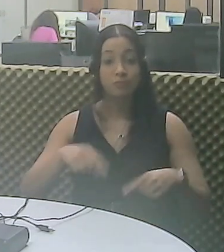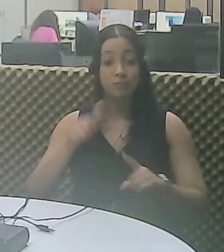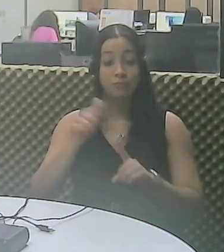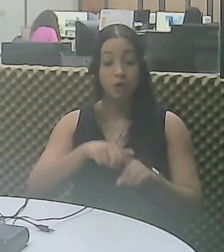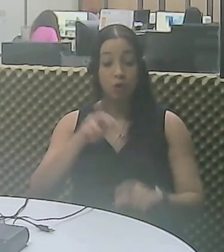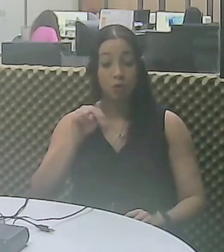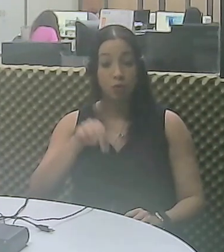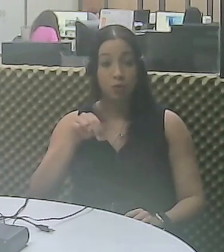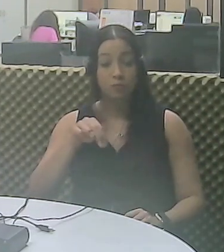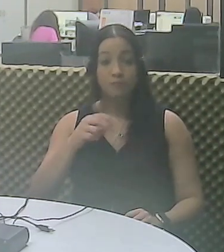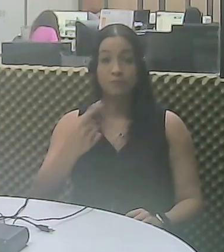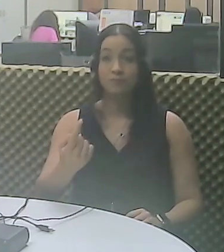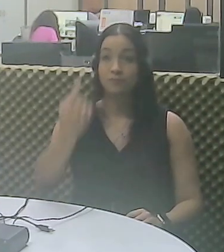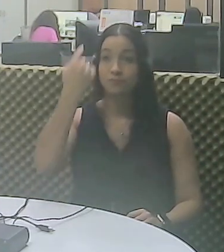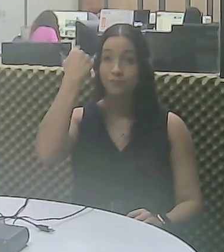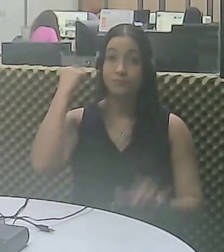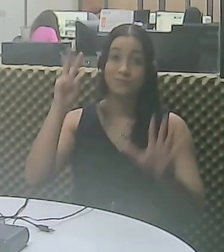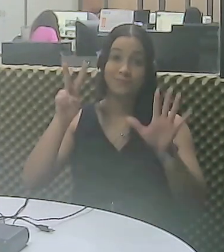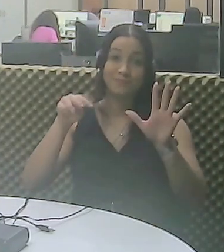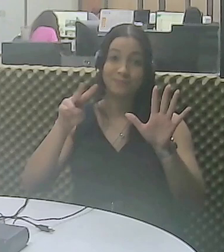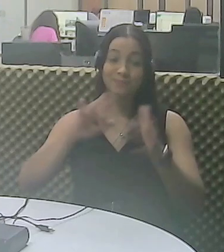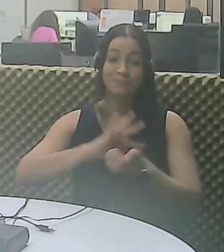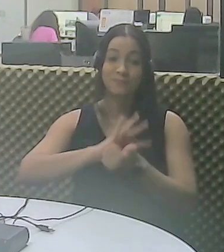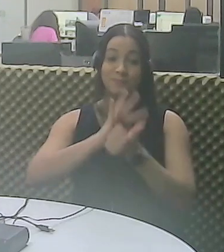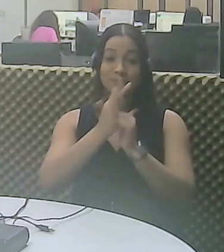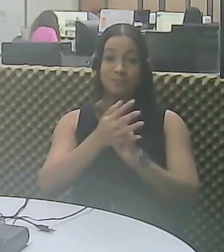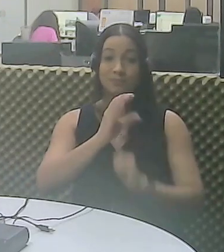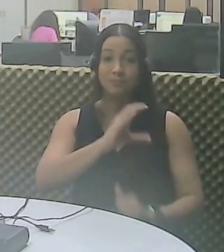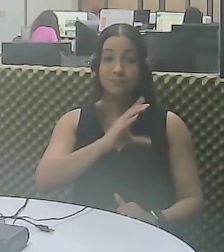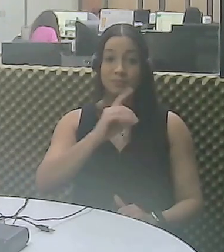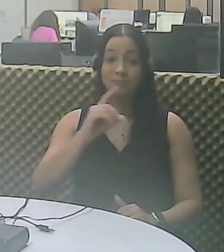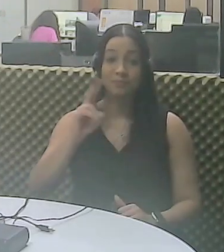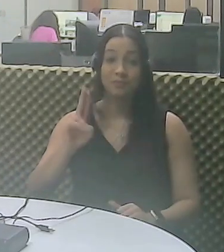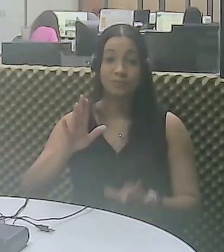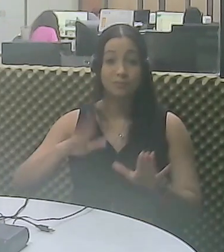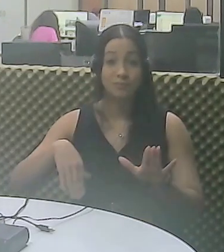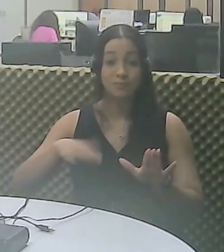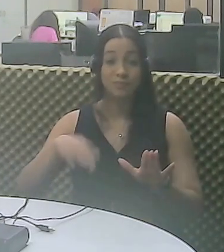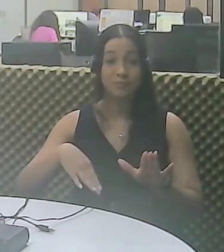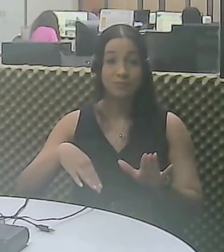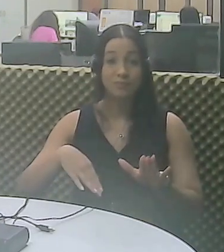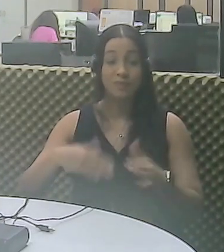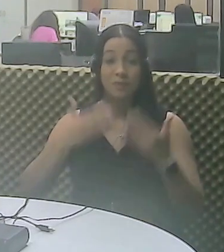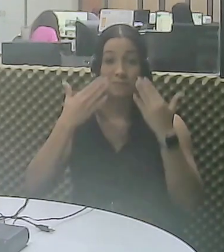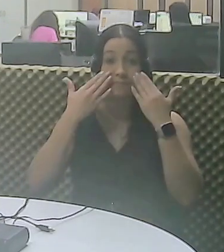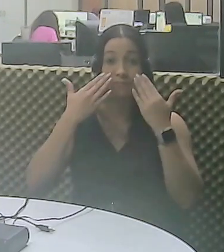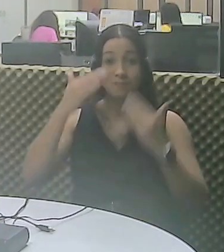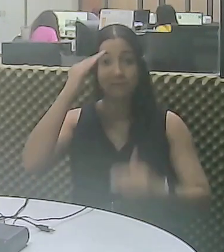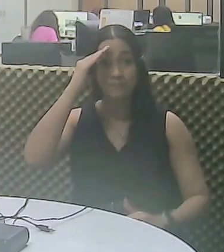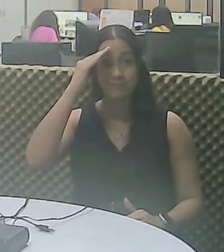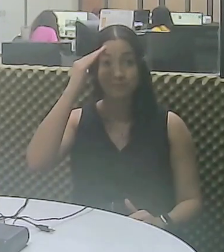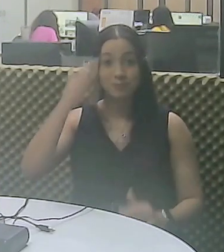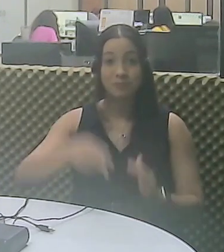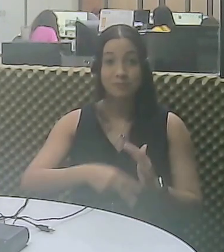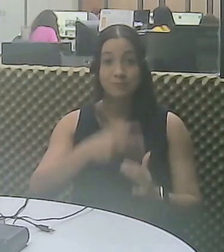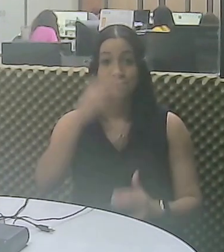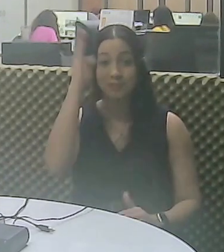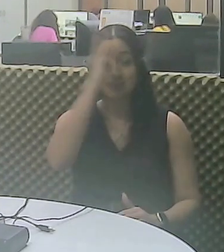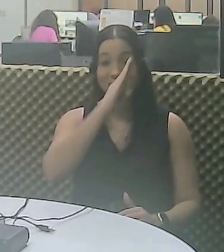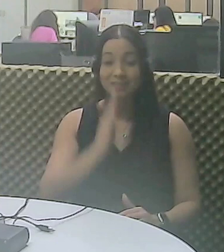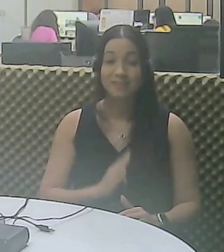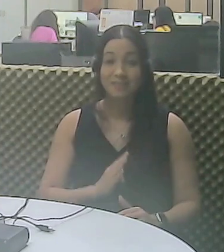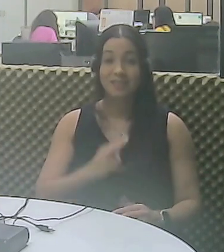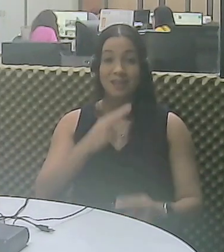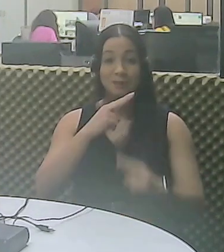novembro. No último fim de semana, a Futel CDDU Praia Clube ficou entre os destaques da segunda fase nacional do